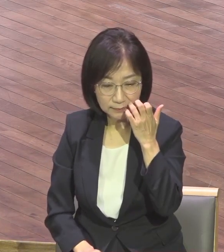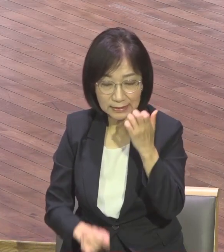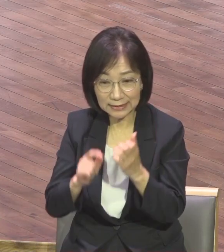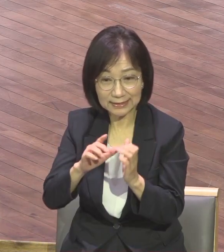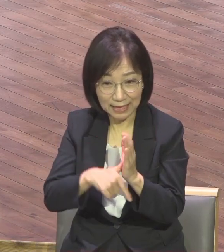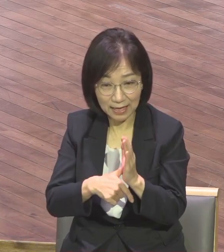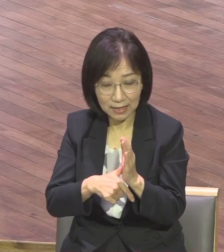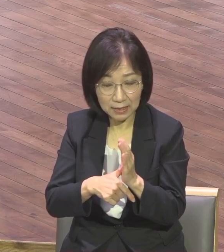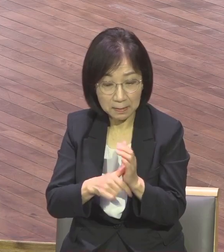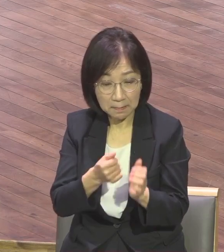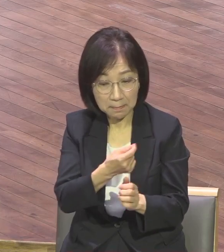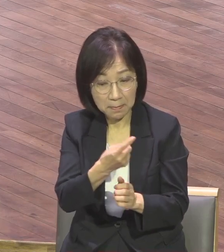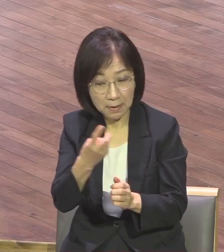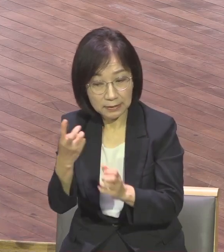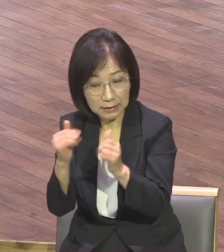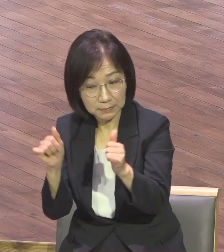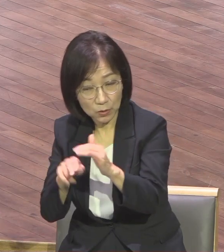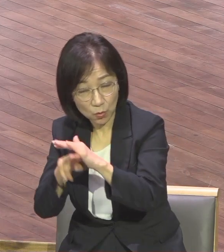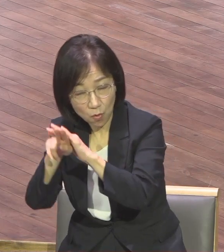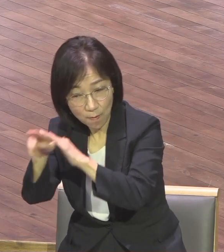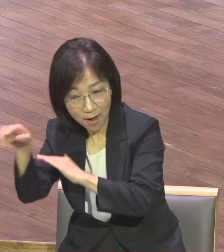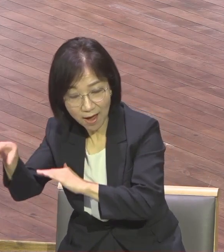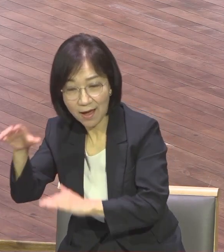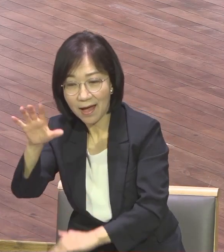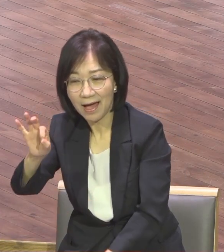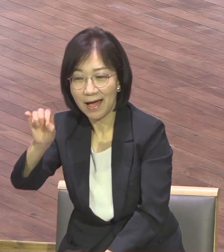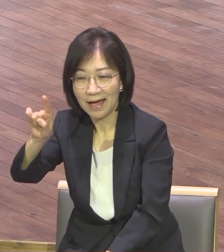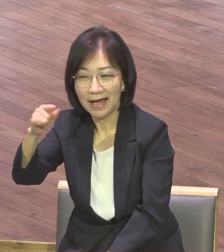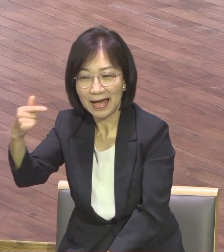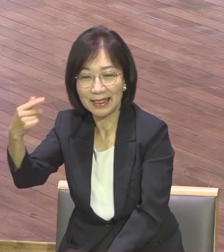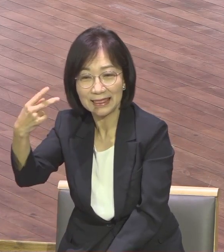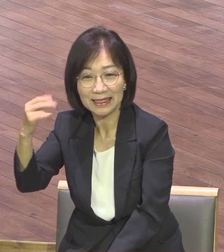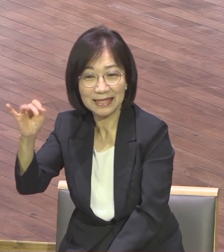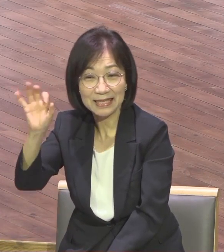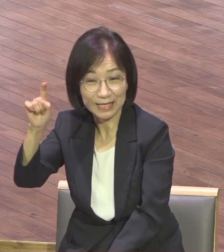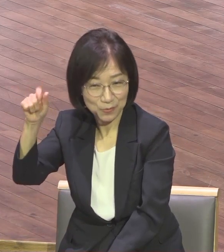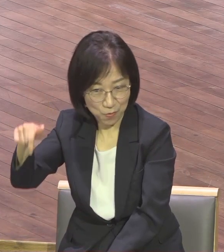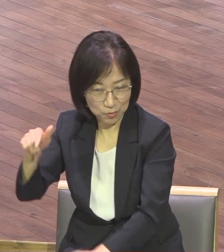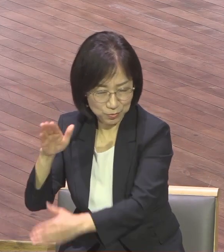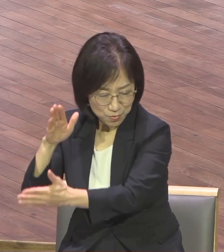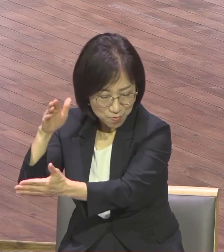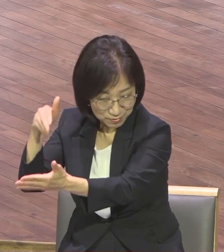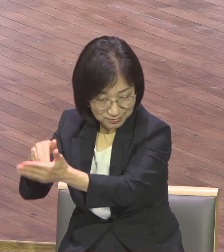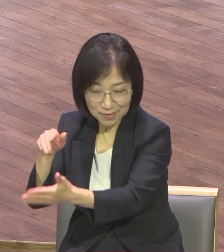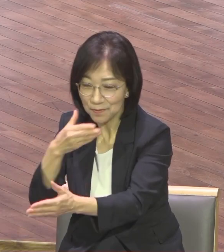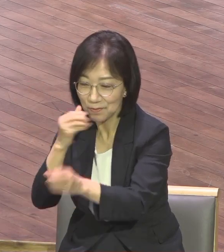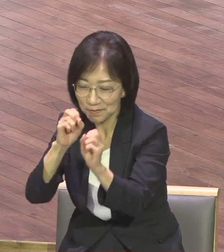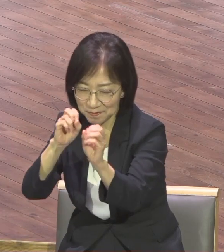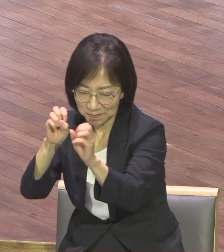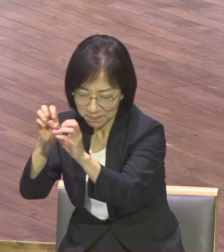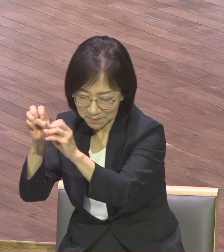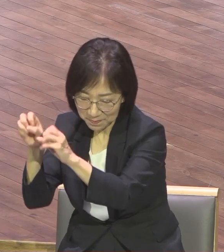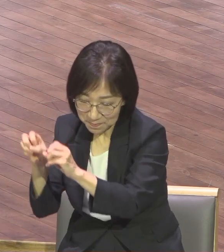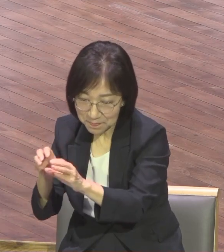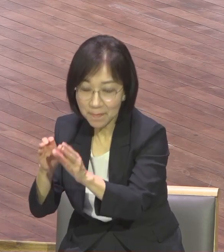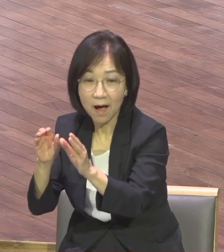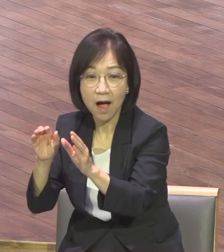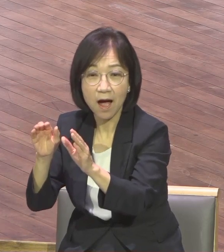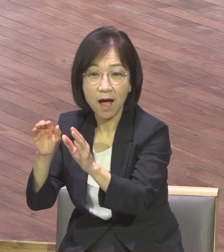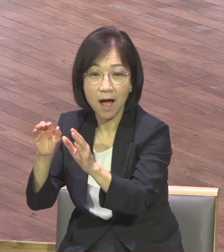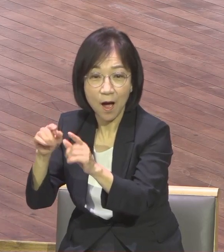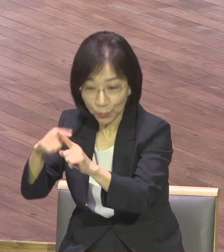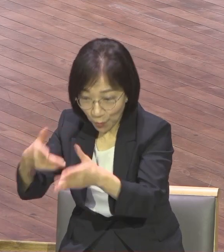다 안디옥으로 그렇게 몰려가게 되므로 복음 증거를 위해서 세워진 교회 오늘